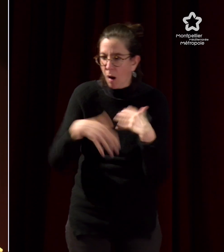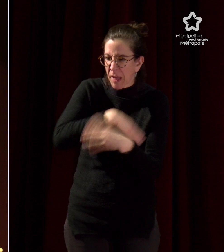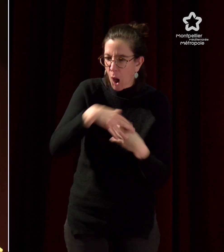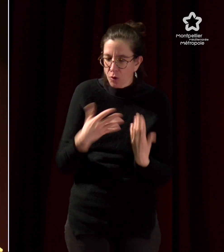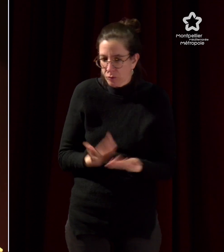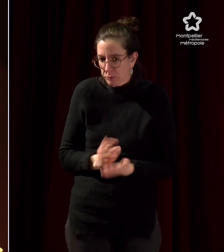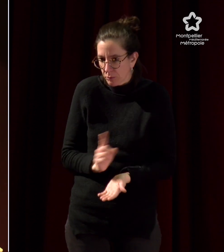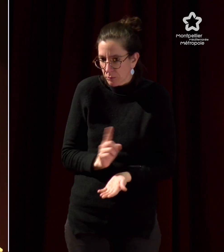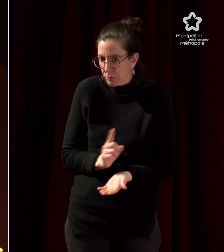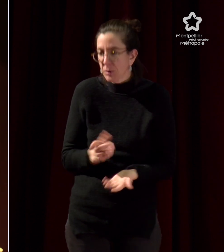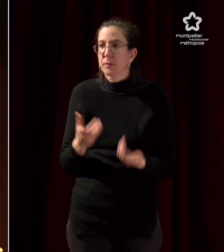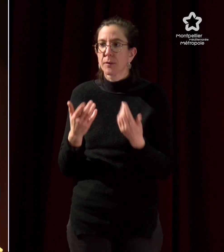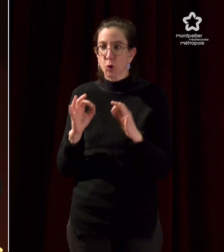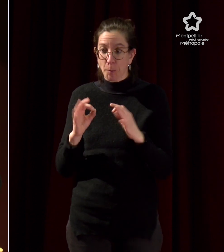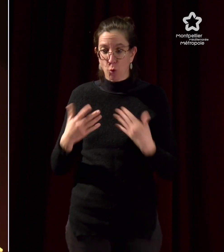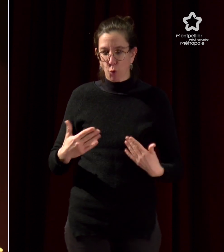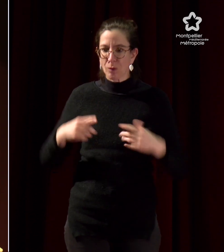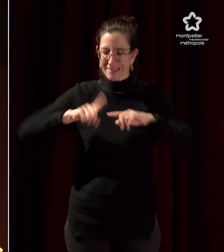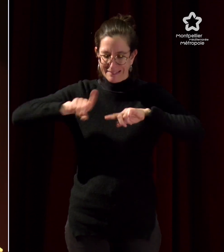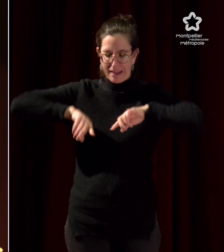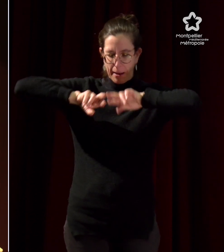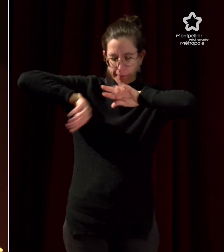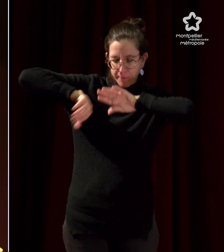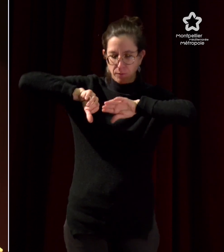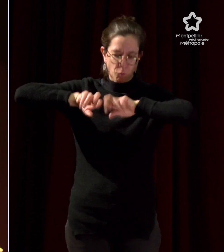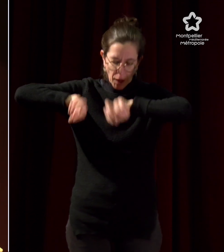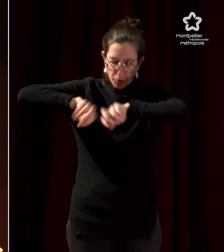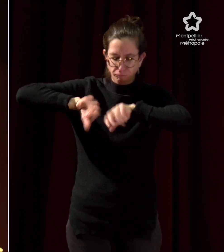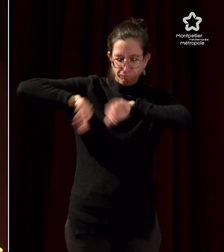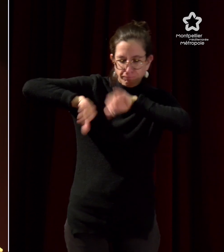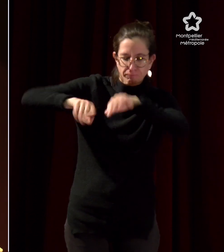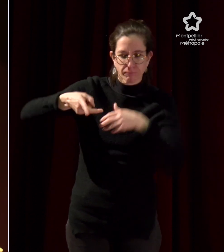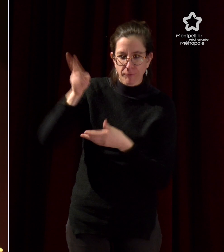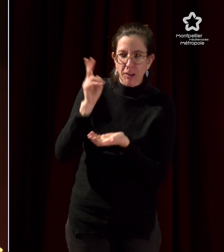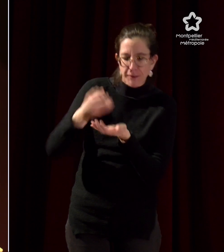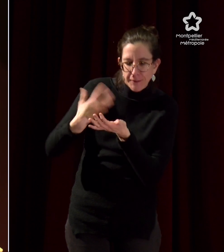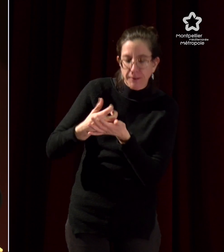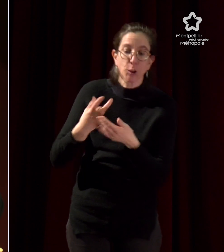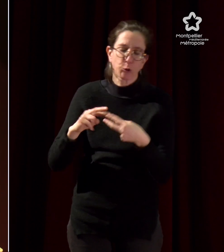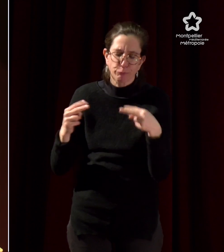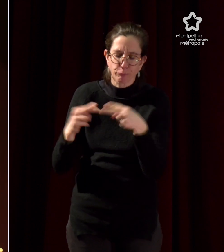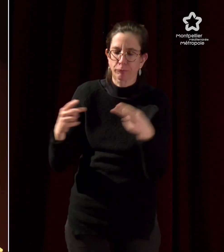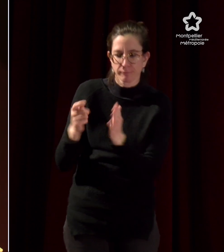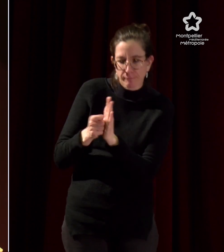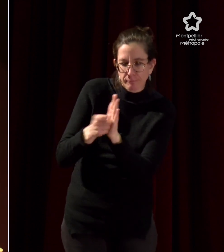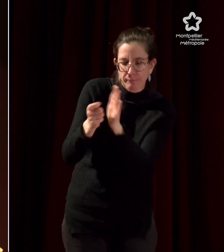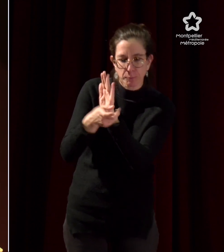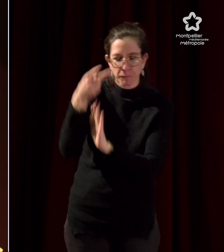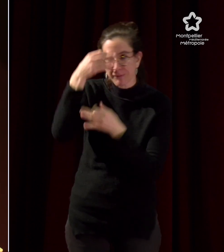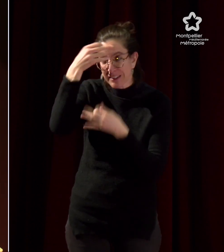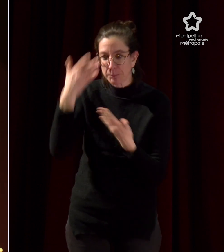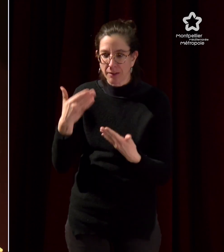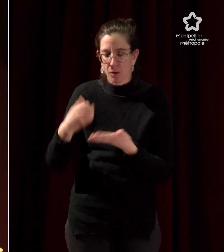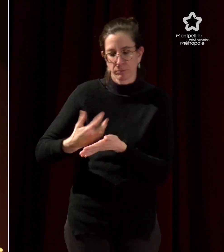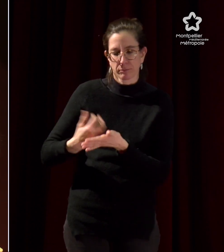fouille un peu plus dans le détail, avec des données, avec des meilleures datations un peu plus précises, on se rend compte